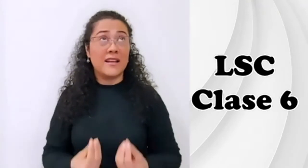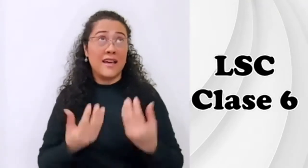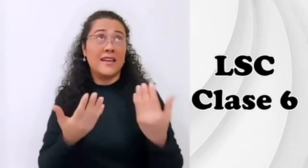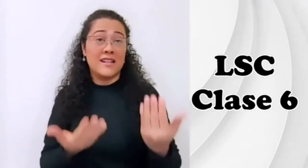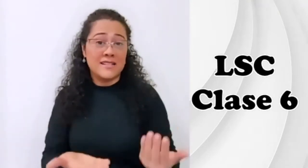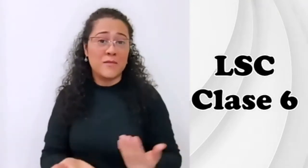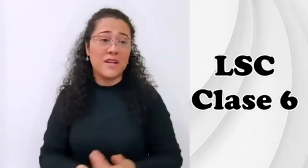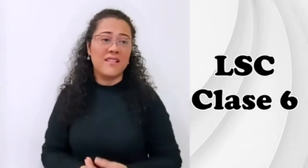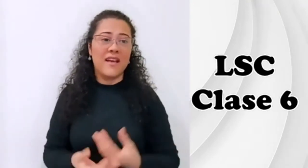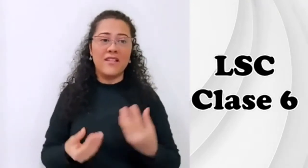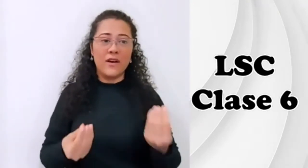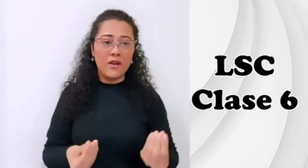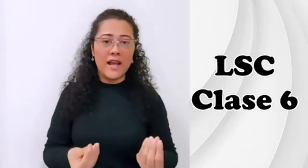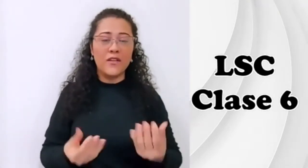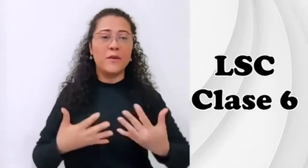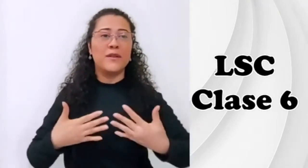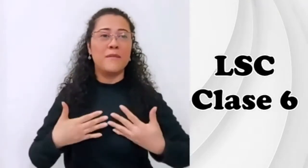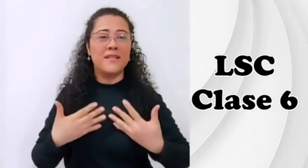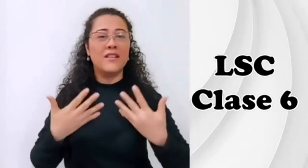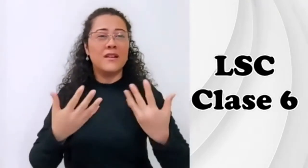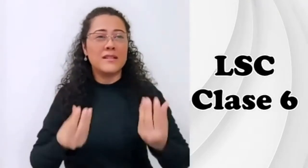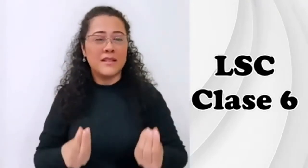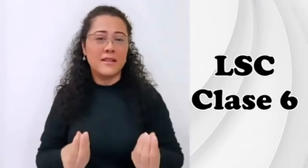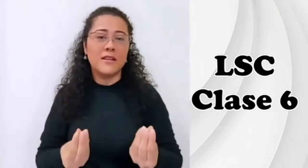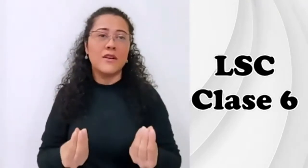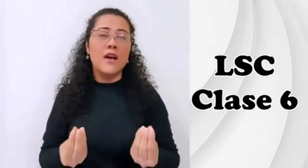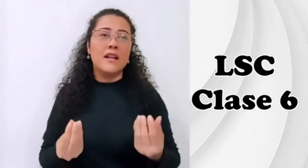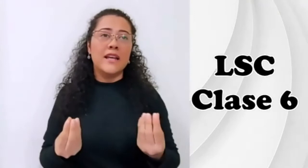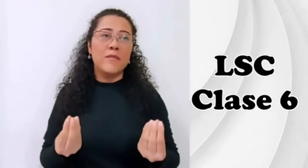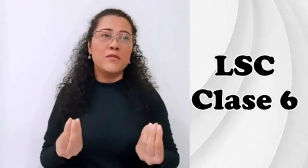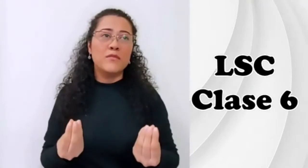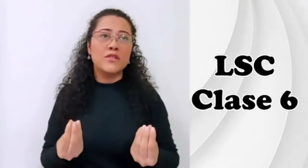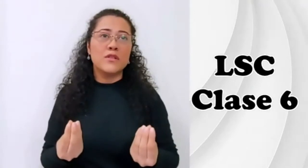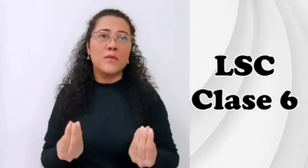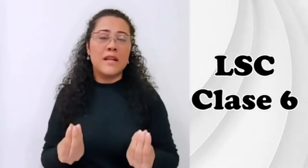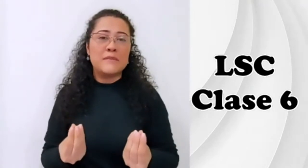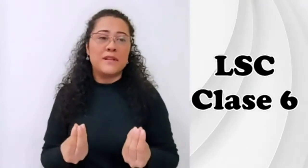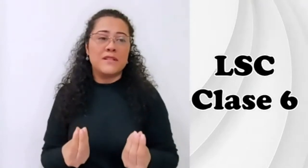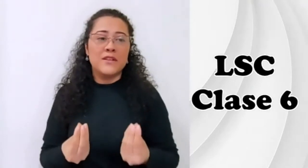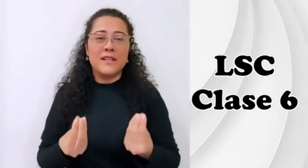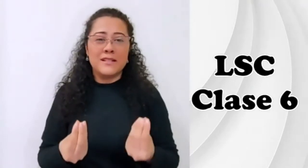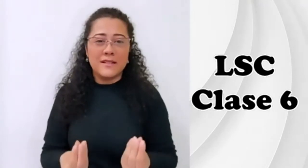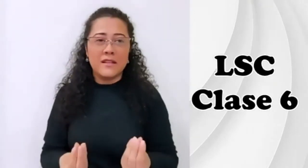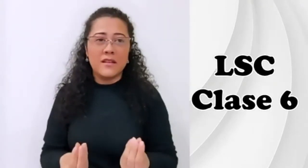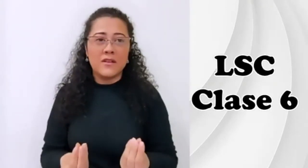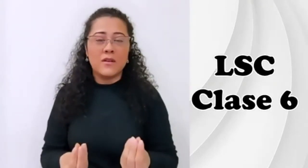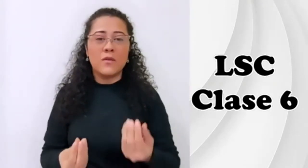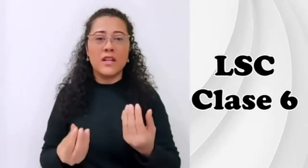a quien estamos cantando, adorando, pero también dándole sentido. Le damos mucho como la expresión y el sentido